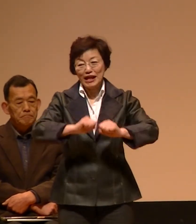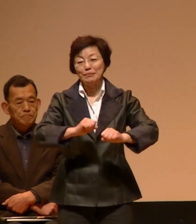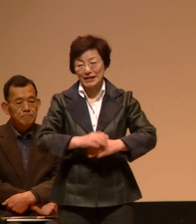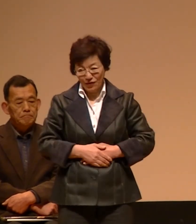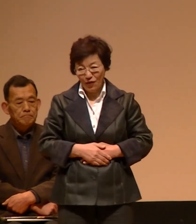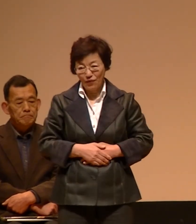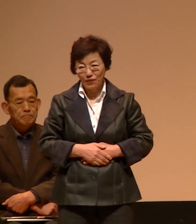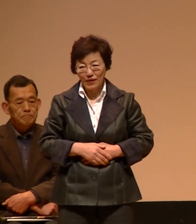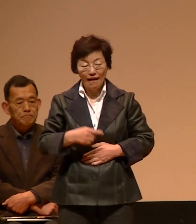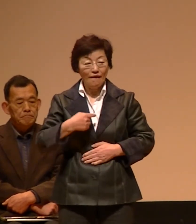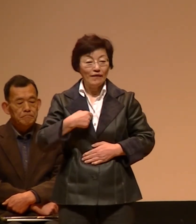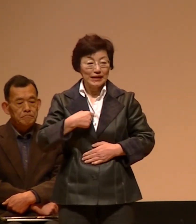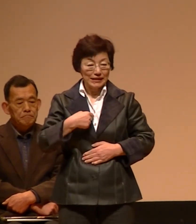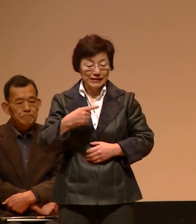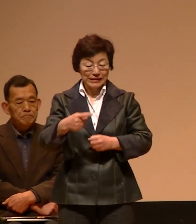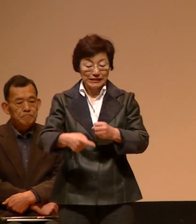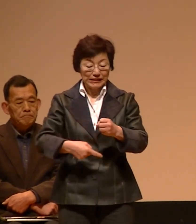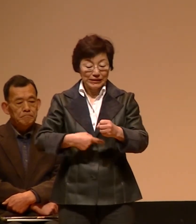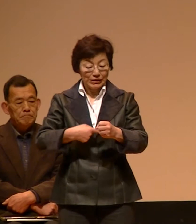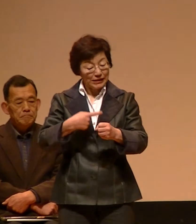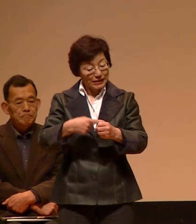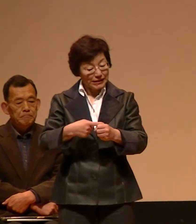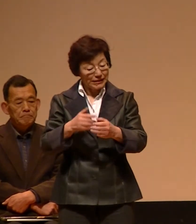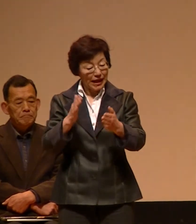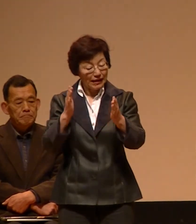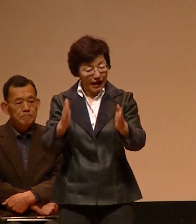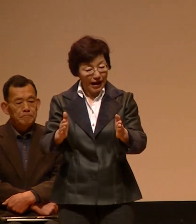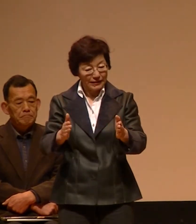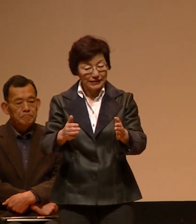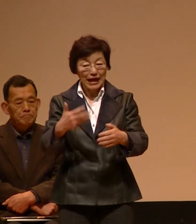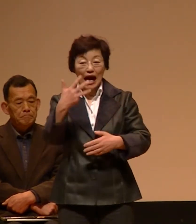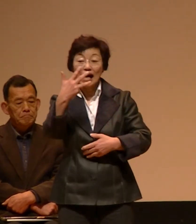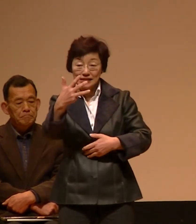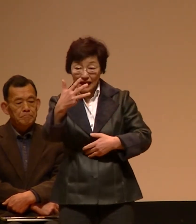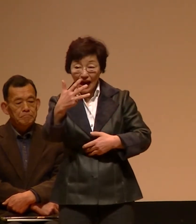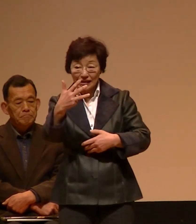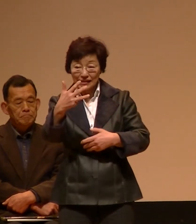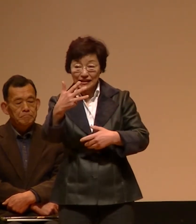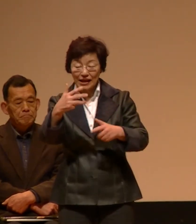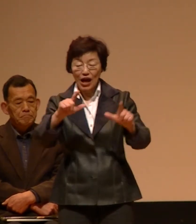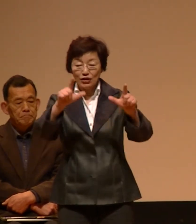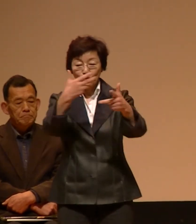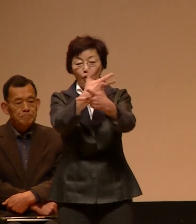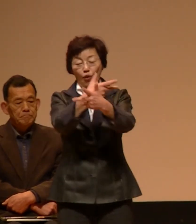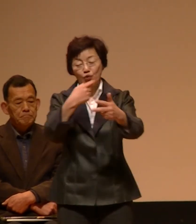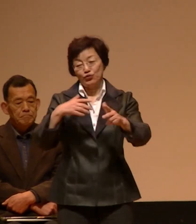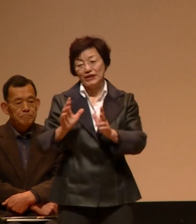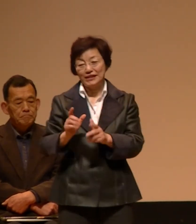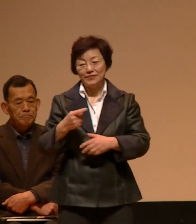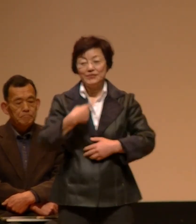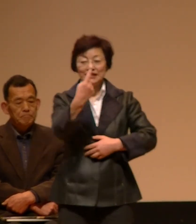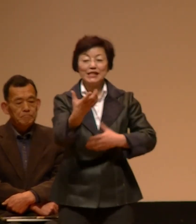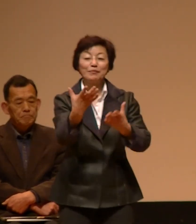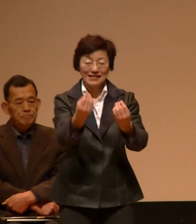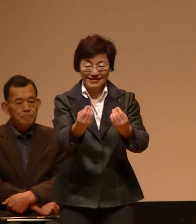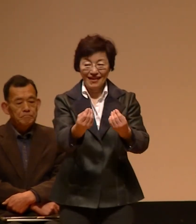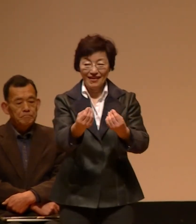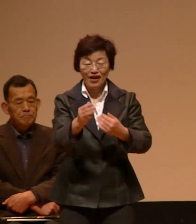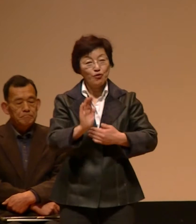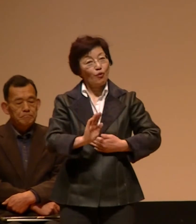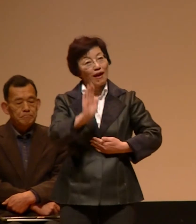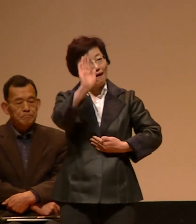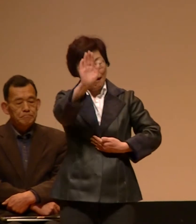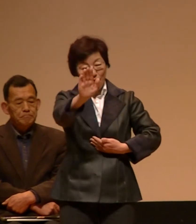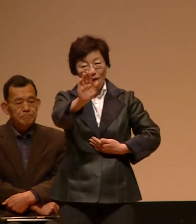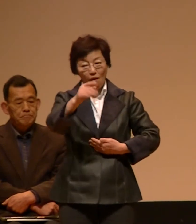私はこの1年で18回ほど東北へ行きました。ついこの間、この先も